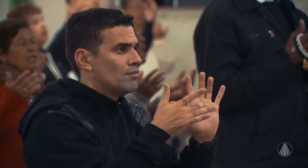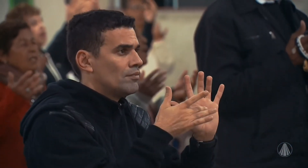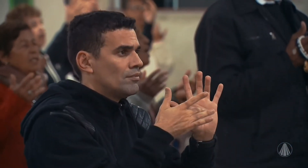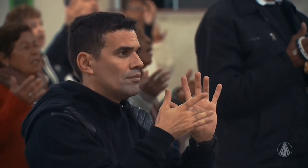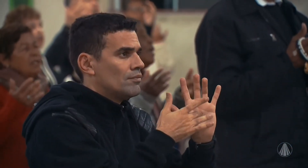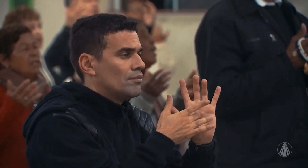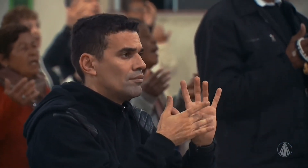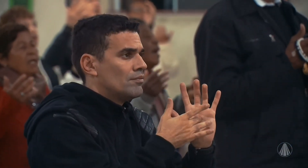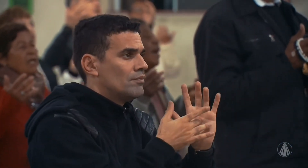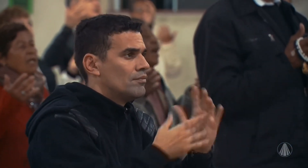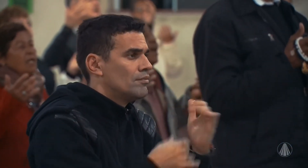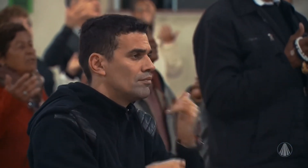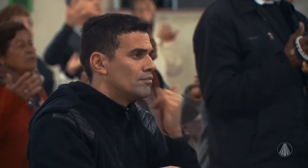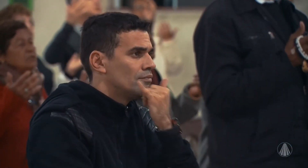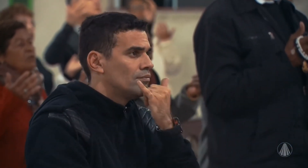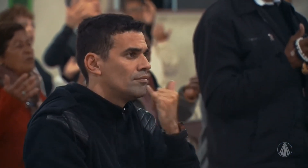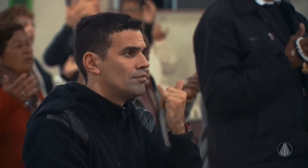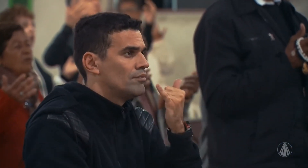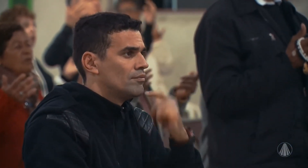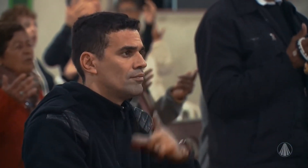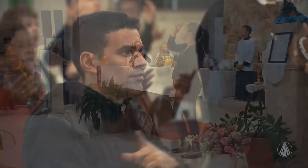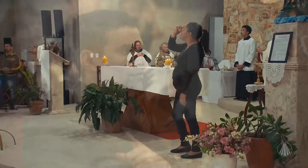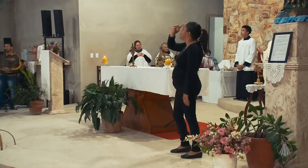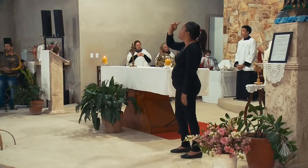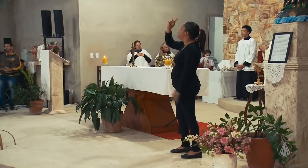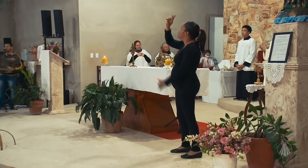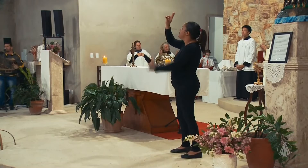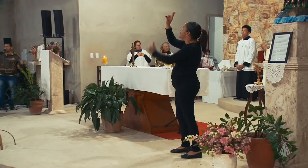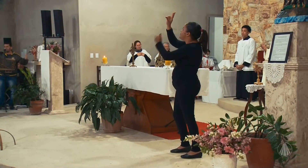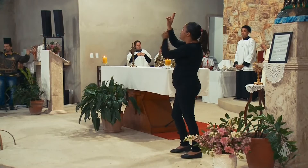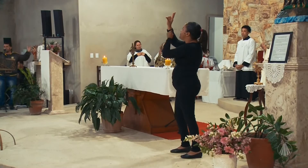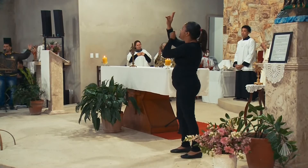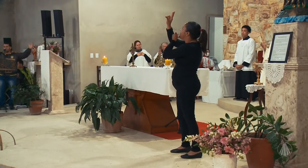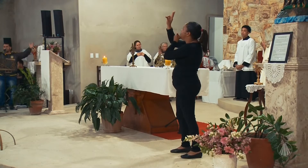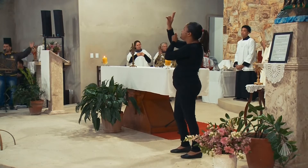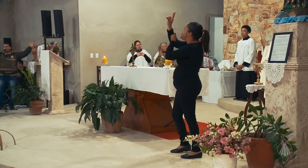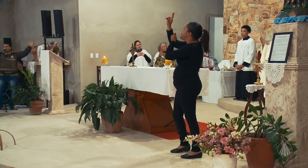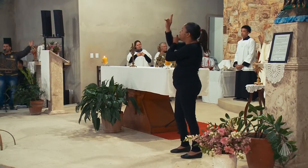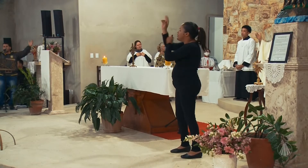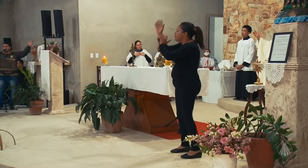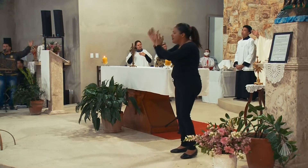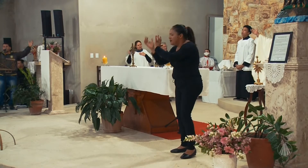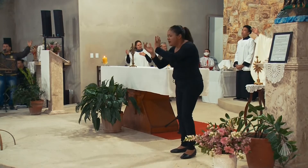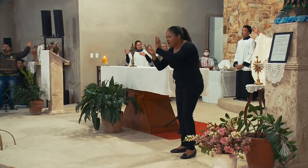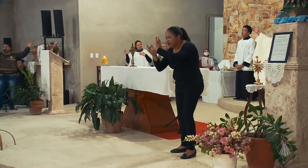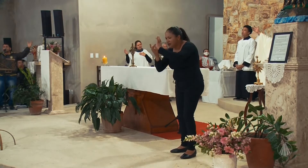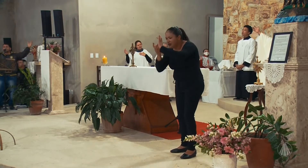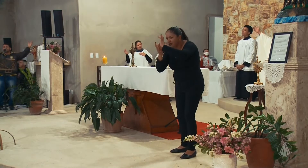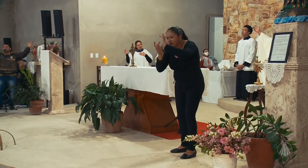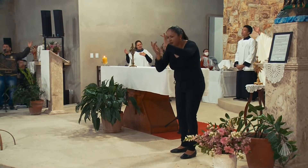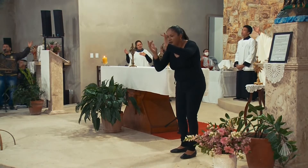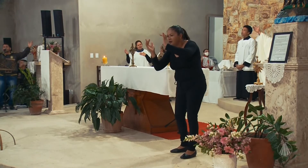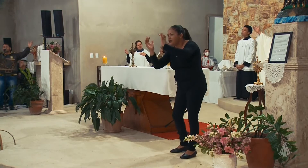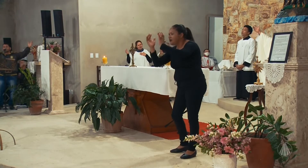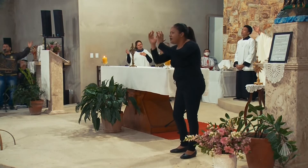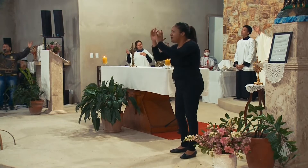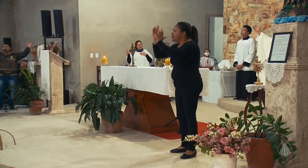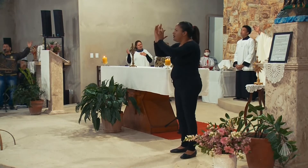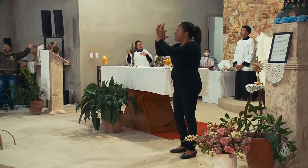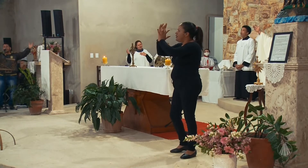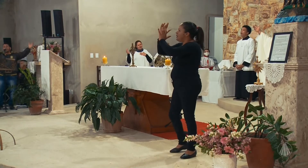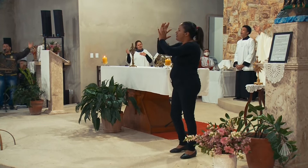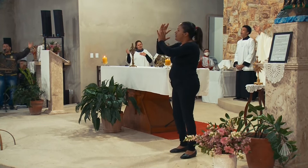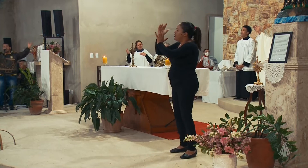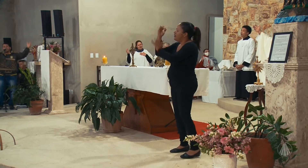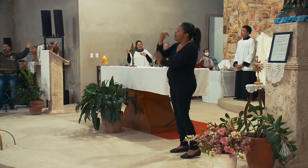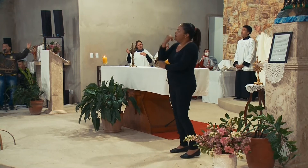tem um intérprete lá, a Rose, outras meninas também, que através delas eu consigo abrir o meu coração e acolher